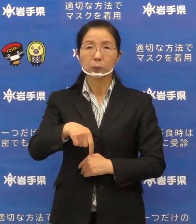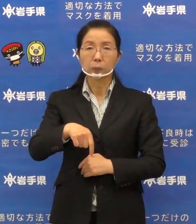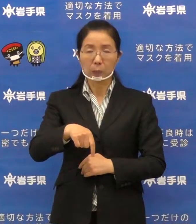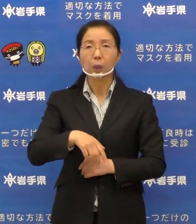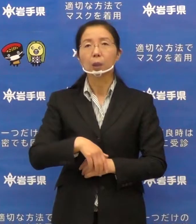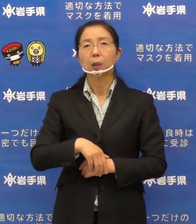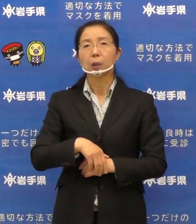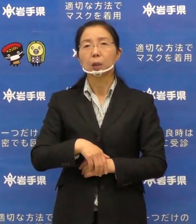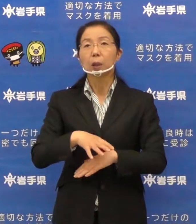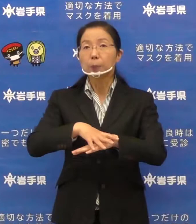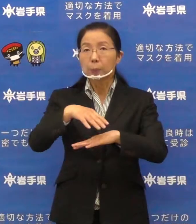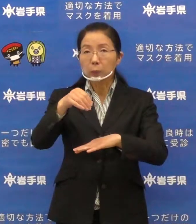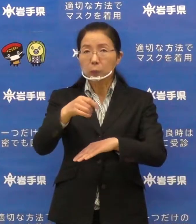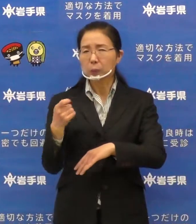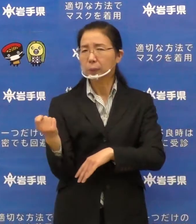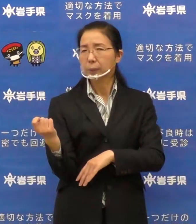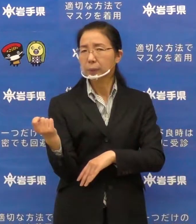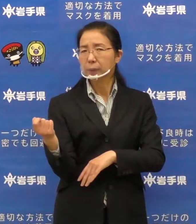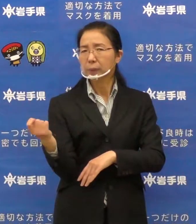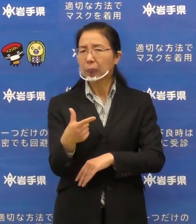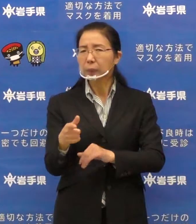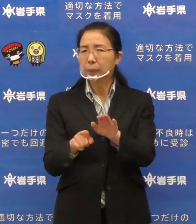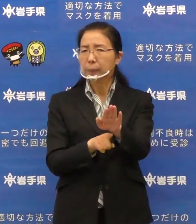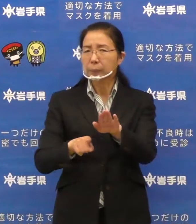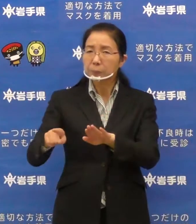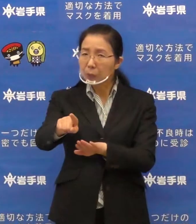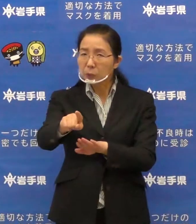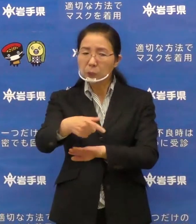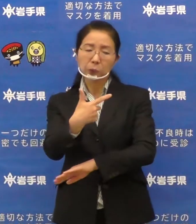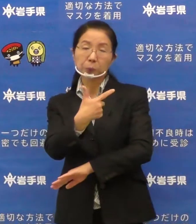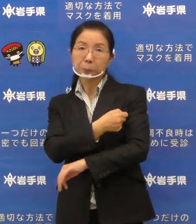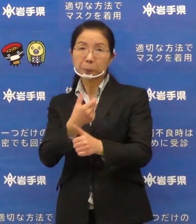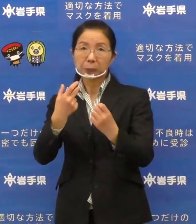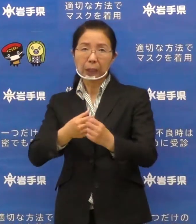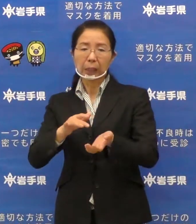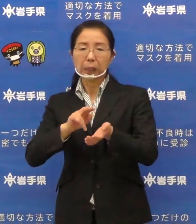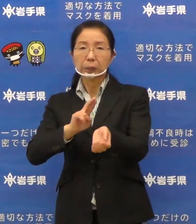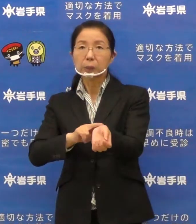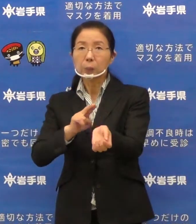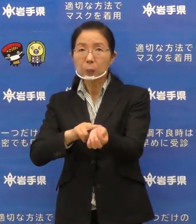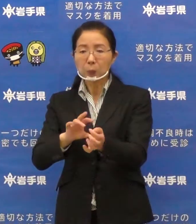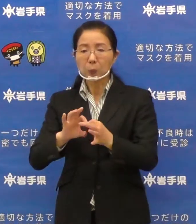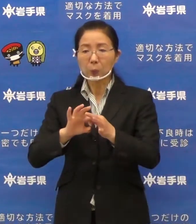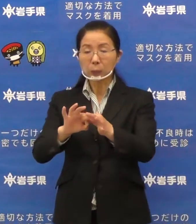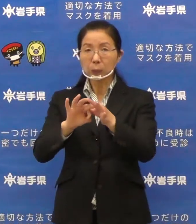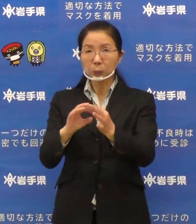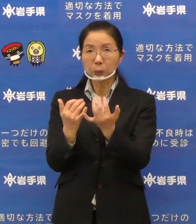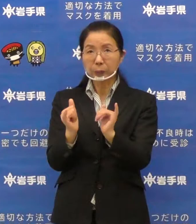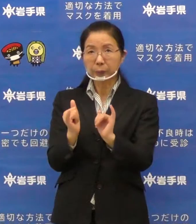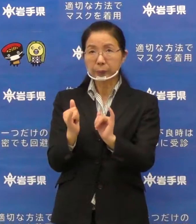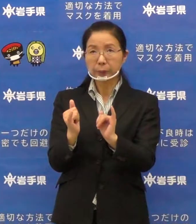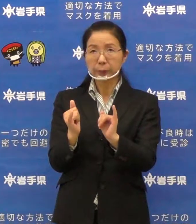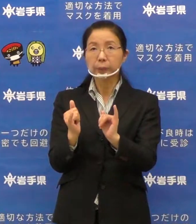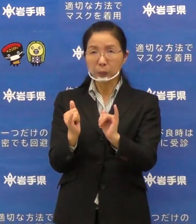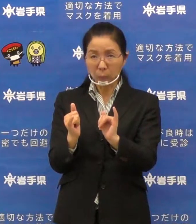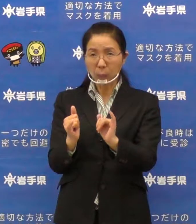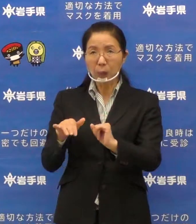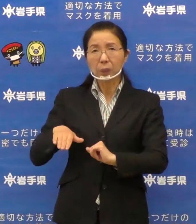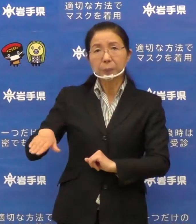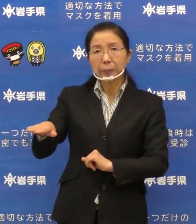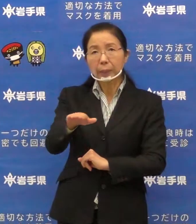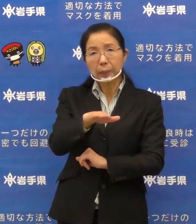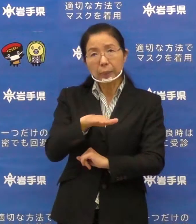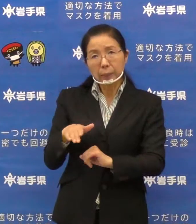まずは先行接種を行った医療従事者の皆さんですね、医療従事者の皆さんへ